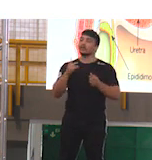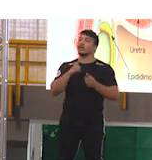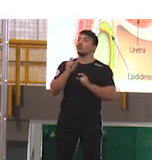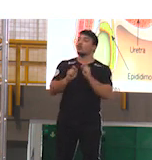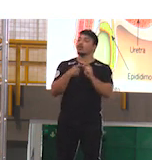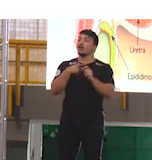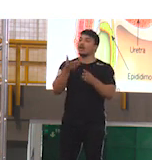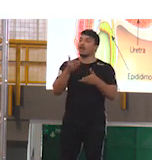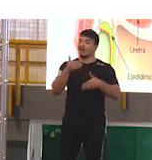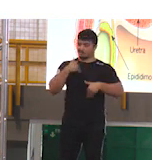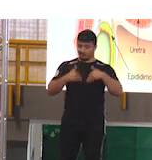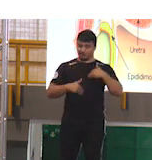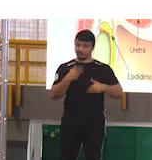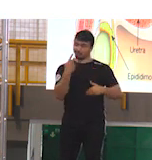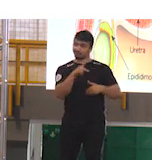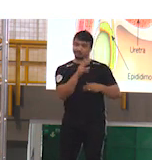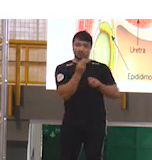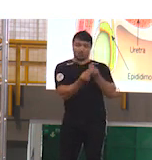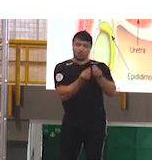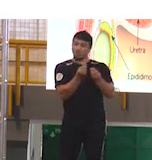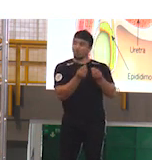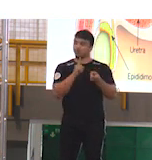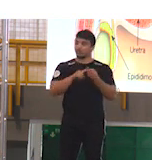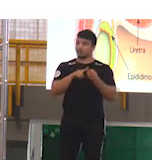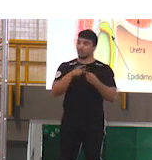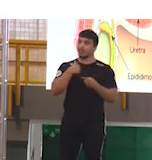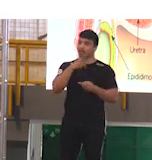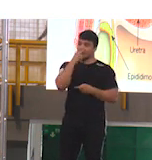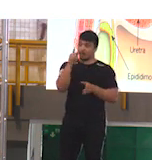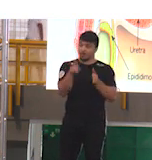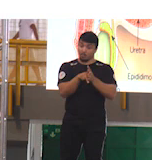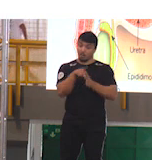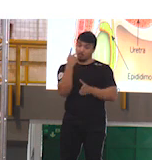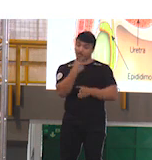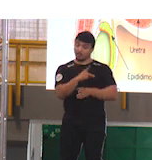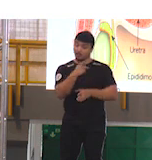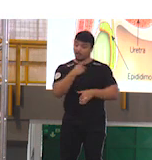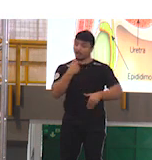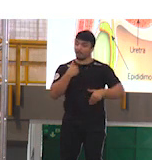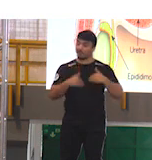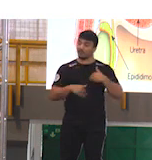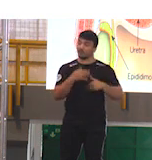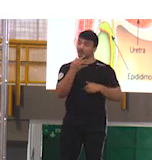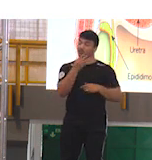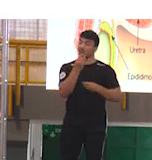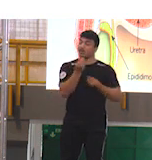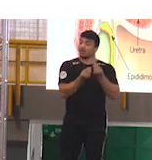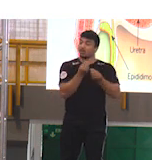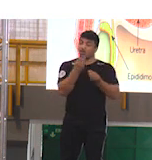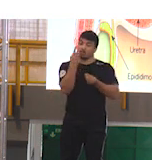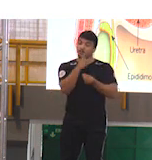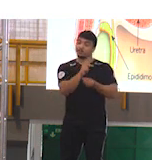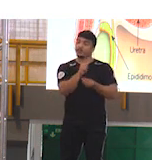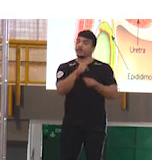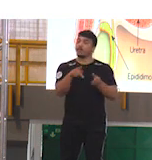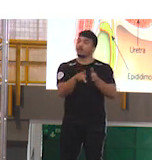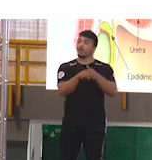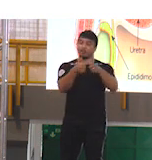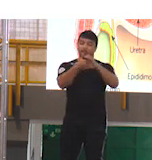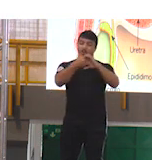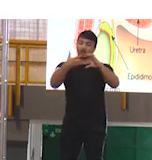tem anatomia e tem fisiologia voltada para aspectos